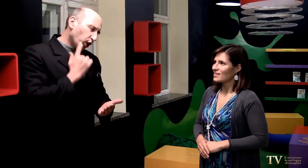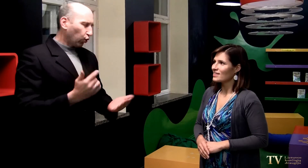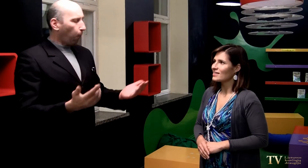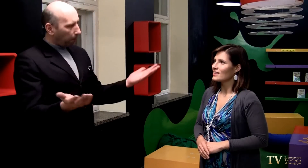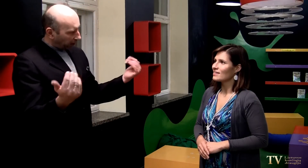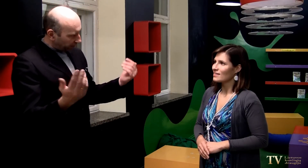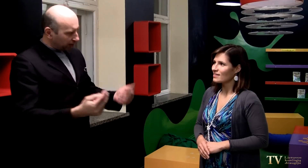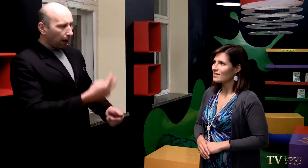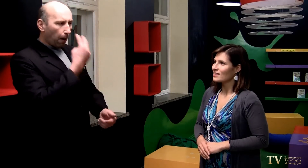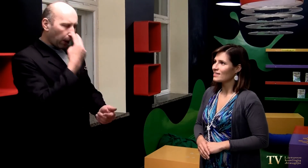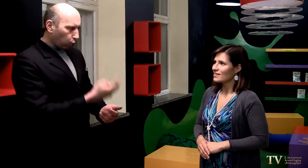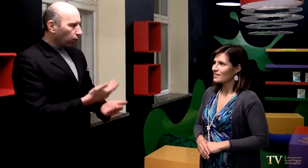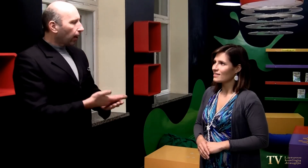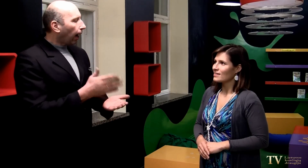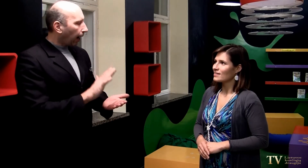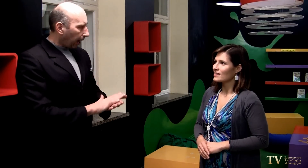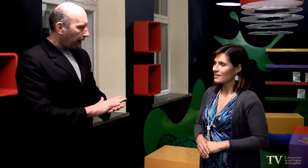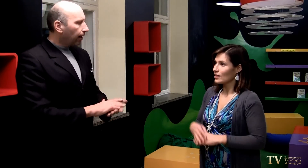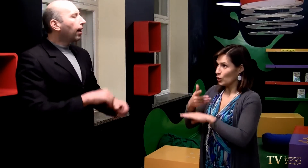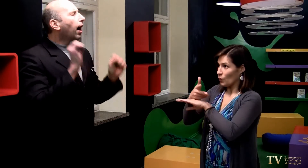Norėčiau pakvėt, parodyt, ką